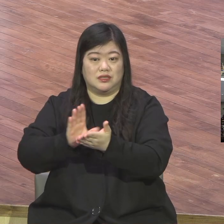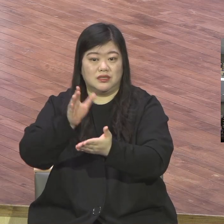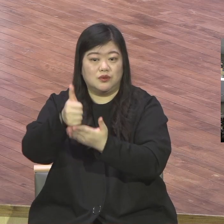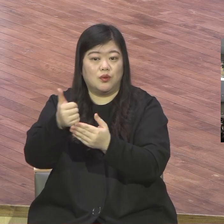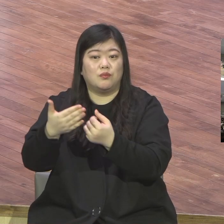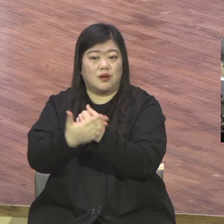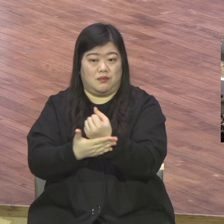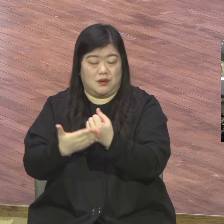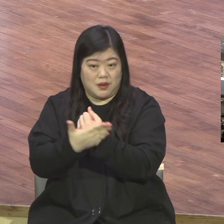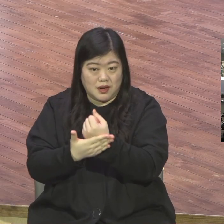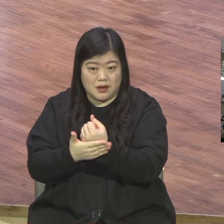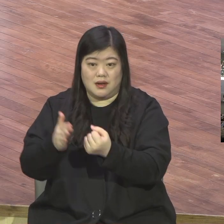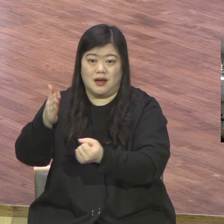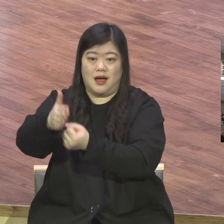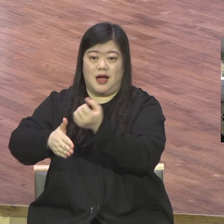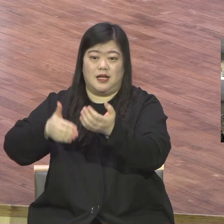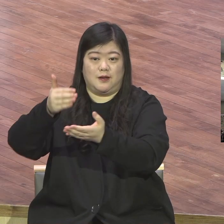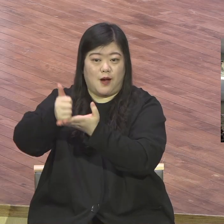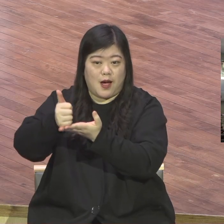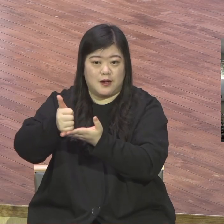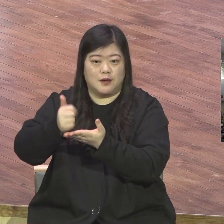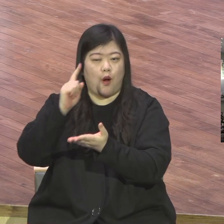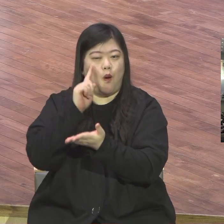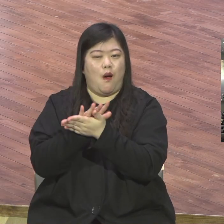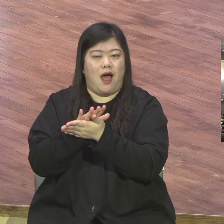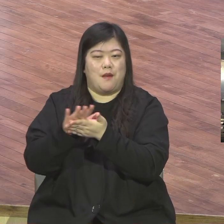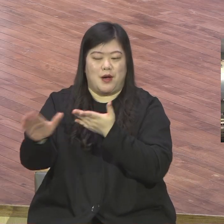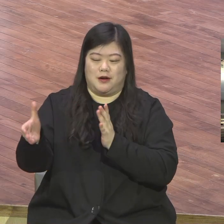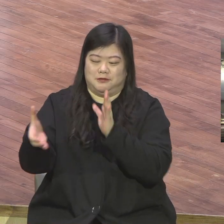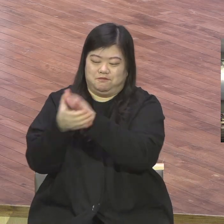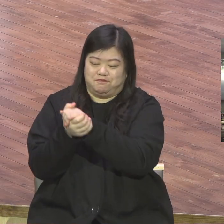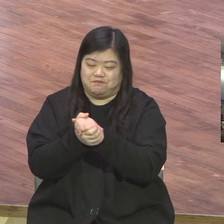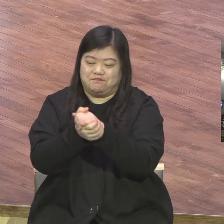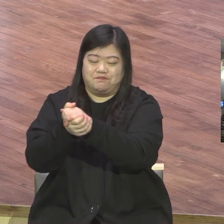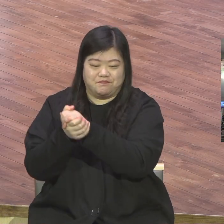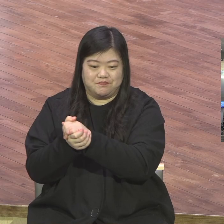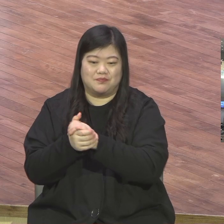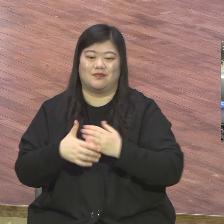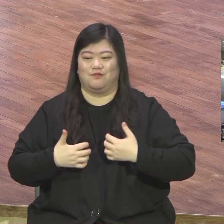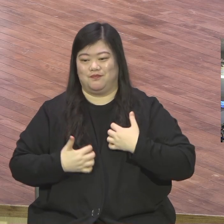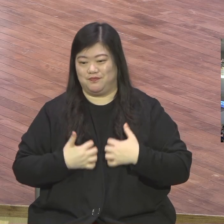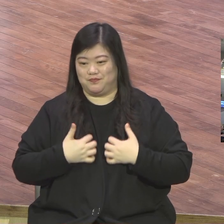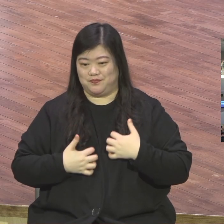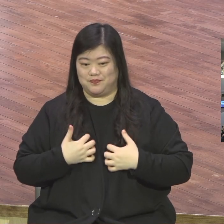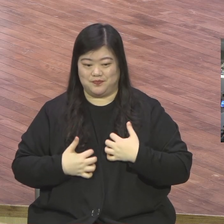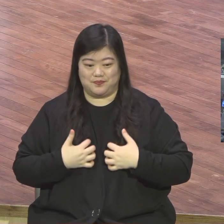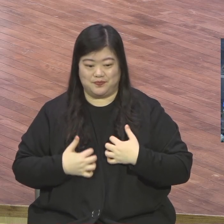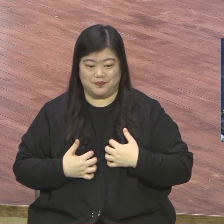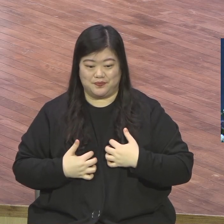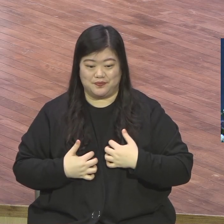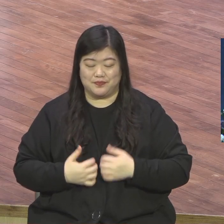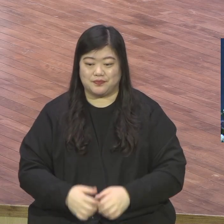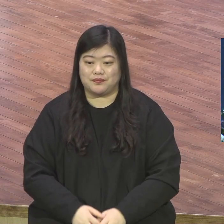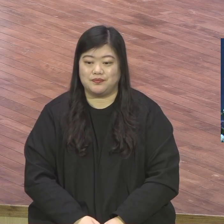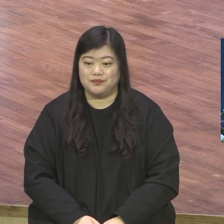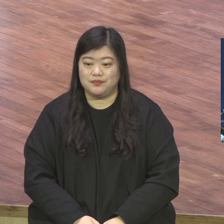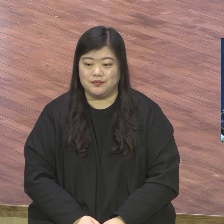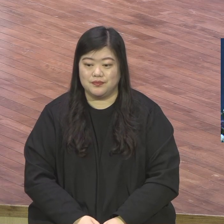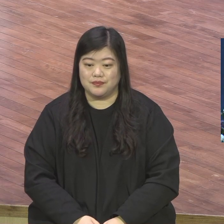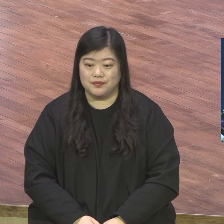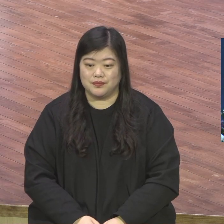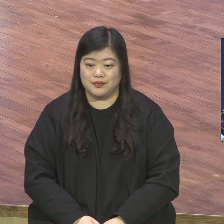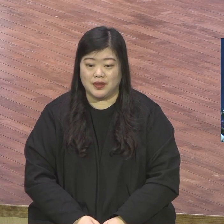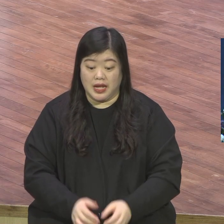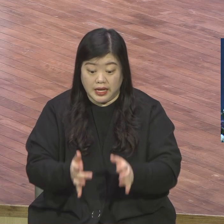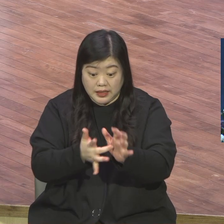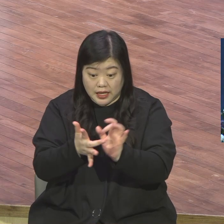그리스도로 말미암아 하나님과 화평을 누리자. 이제 거인 되었으니 이제 하나님 만날 수 있지 않냐.